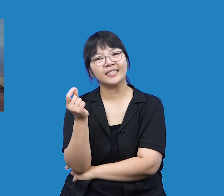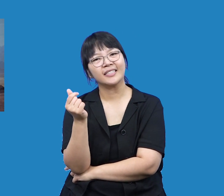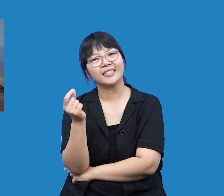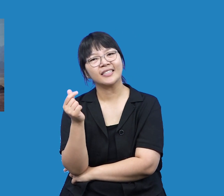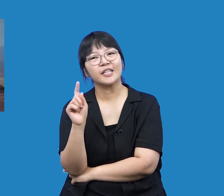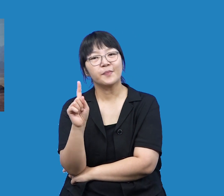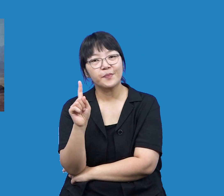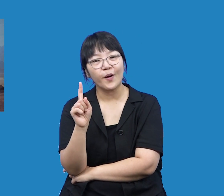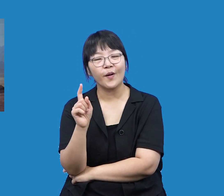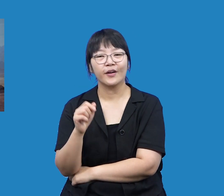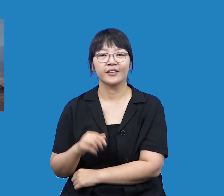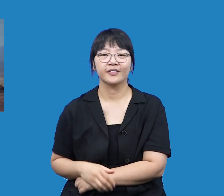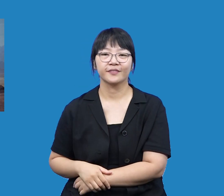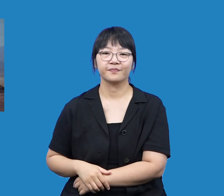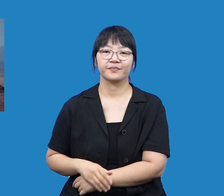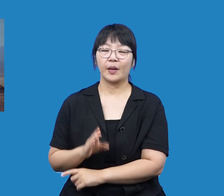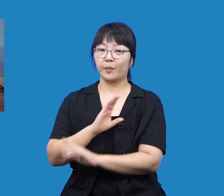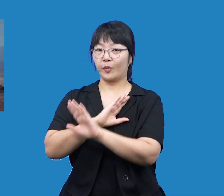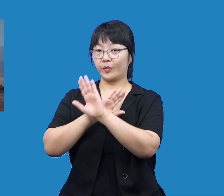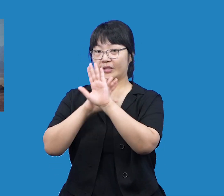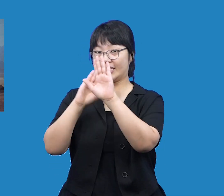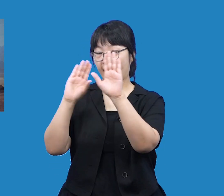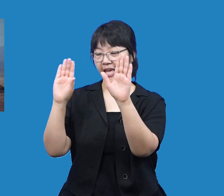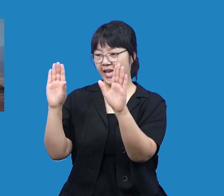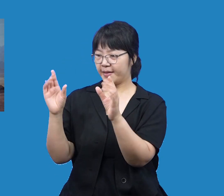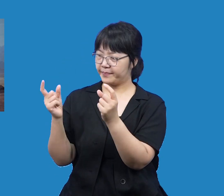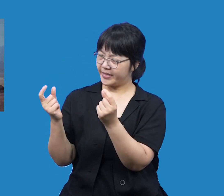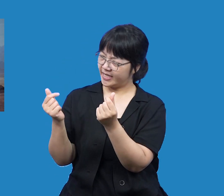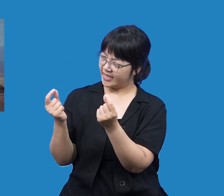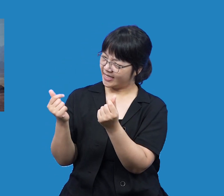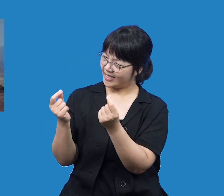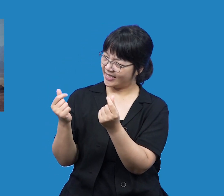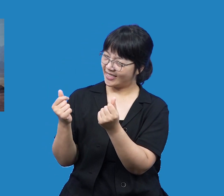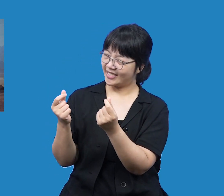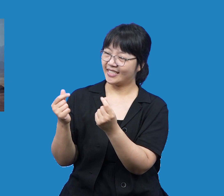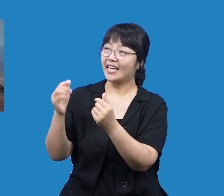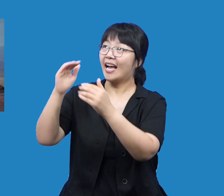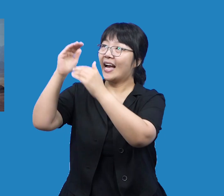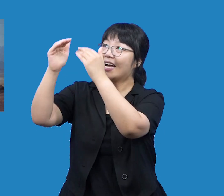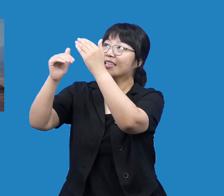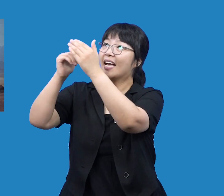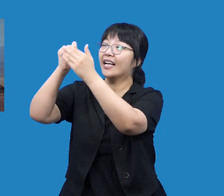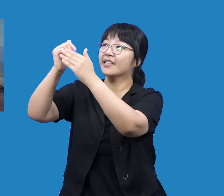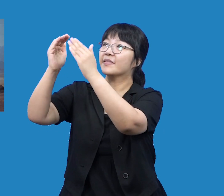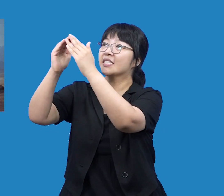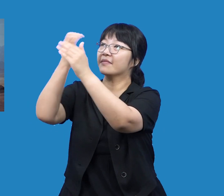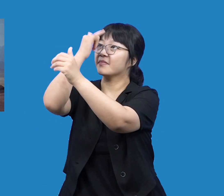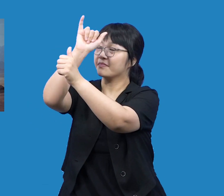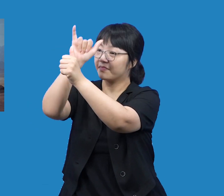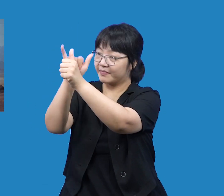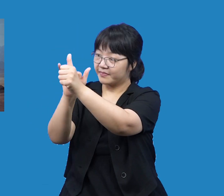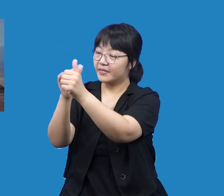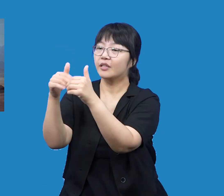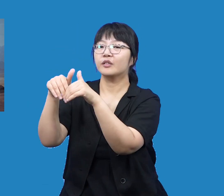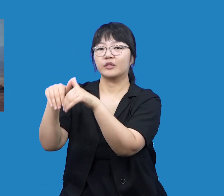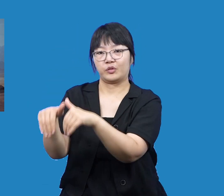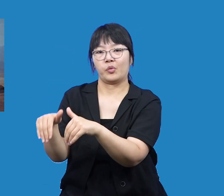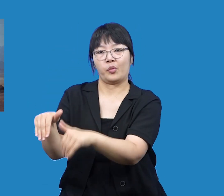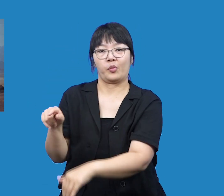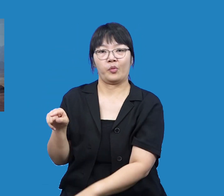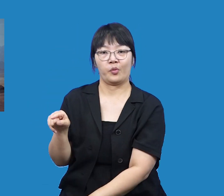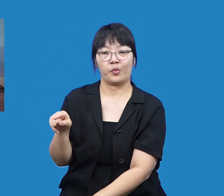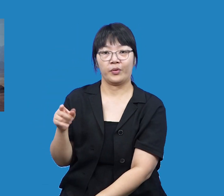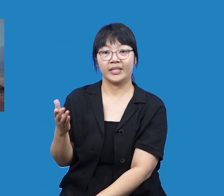그는 여러 면에서 모세와 비슷하고 하나님의 온 집에 신실했던 종이었다. 그러나